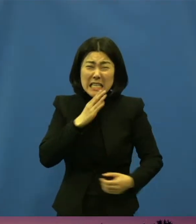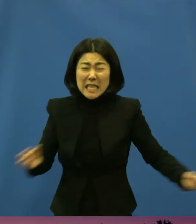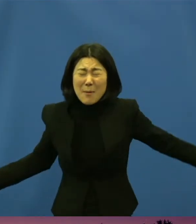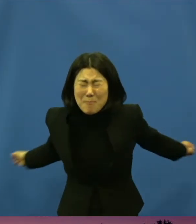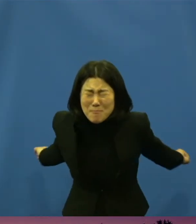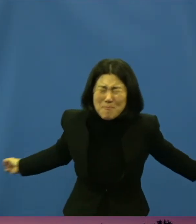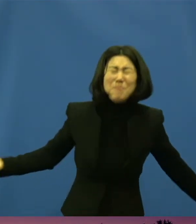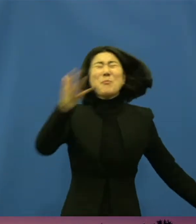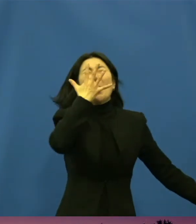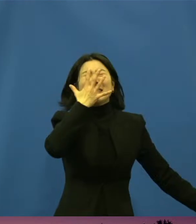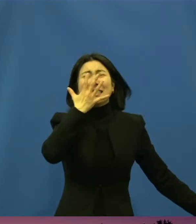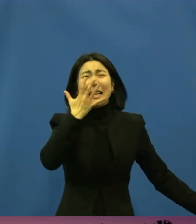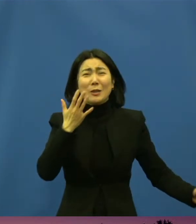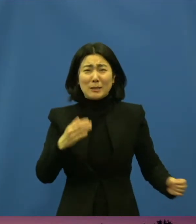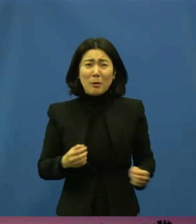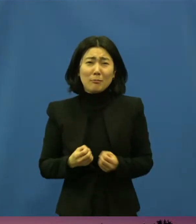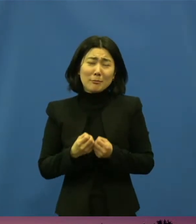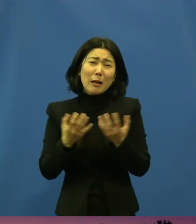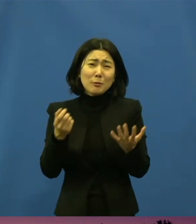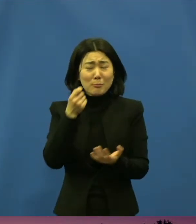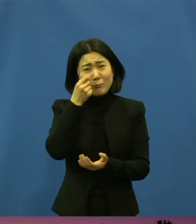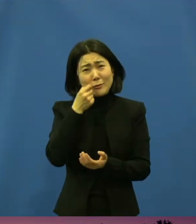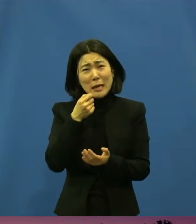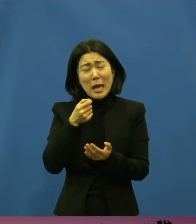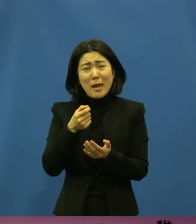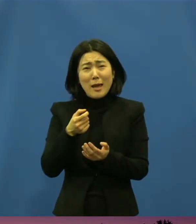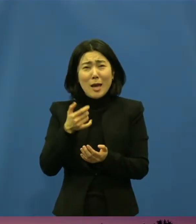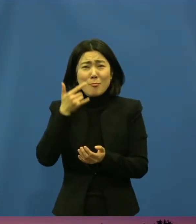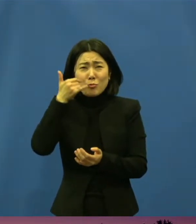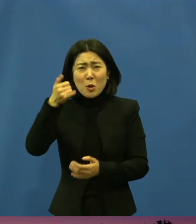부모님이 돈 대주고 이러면 해야지.